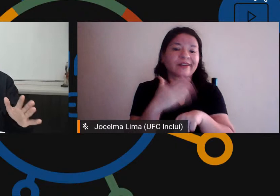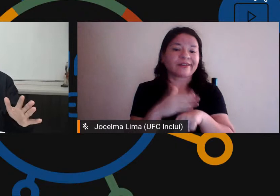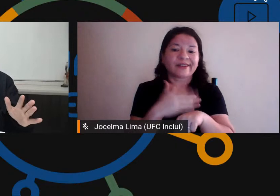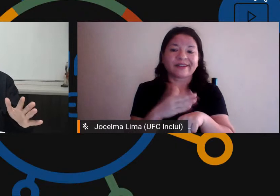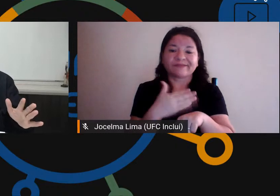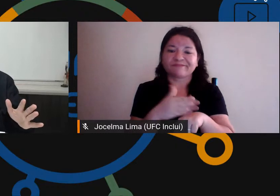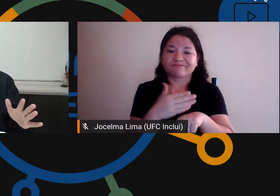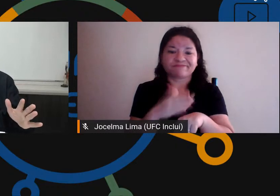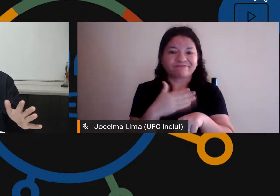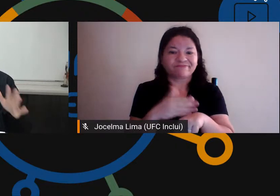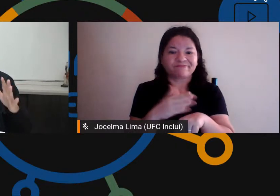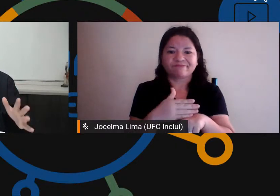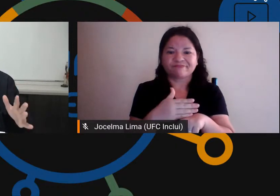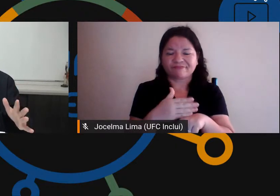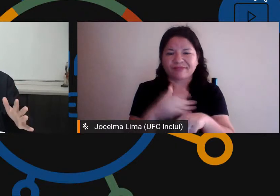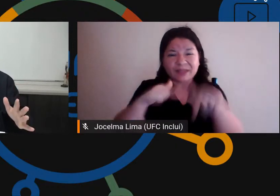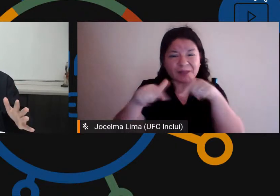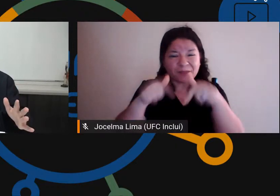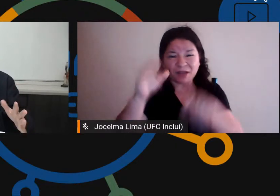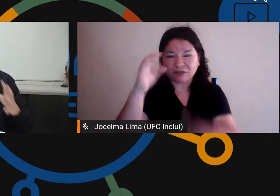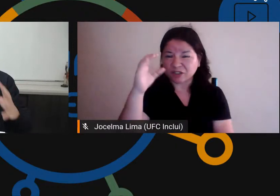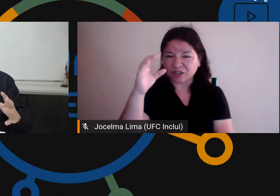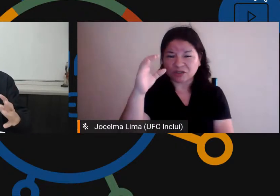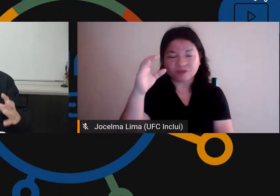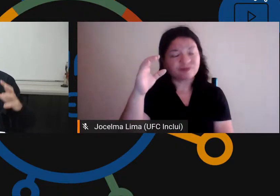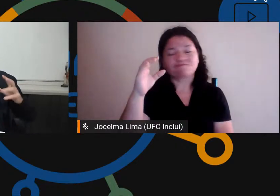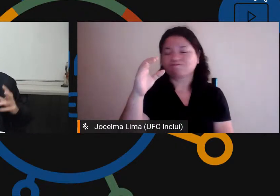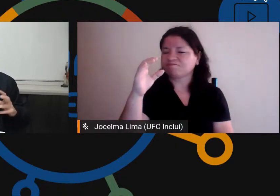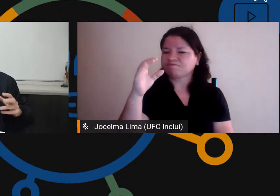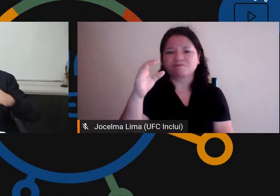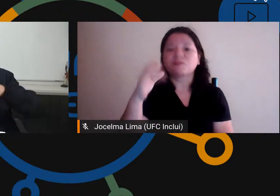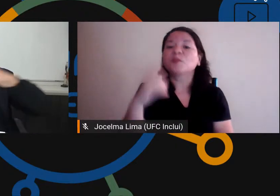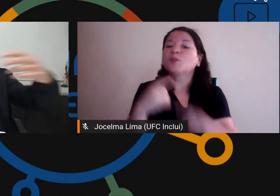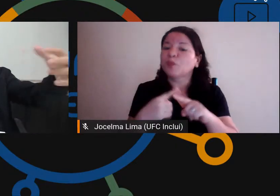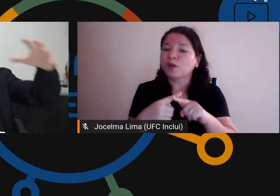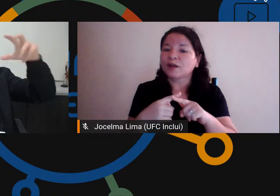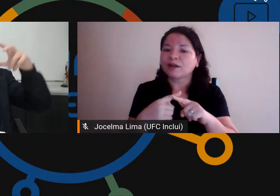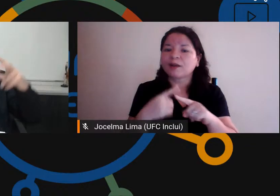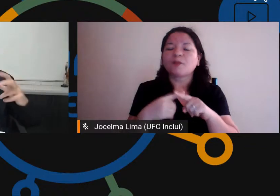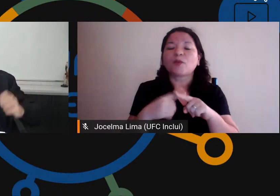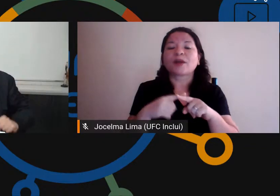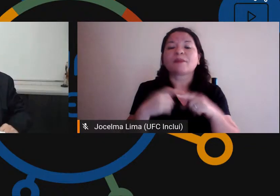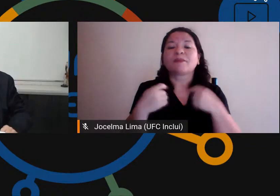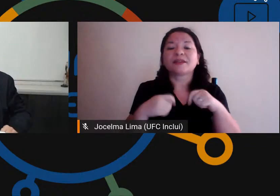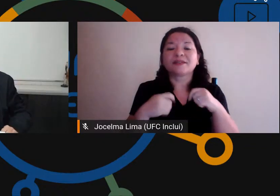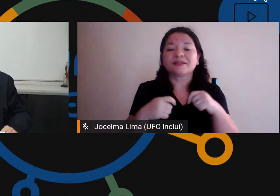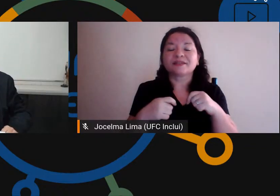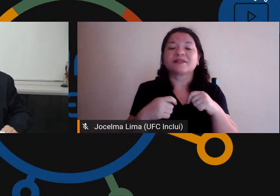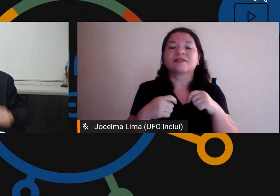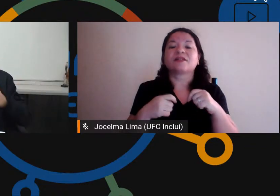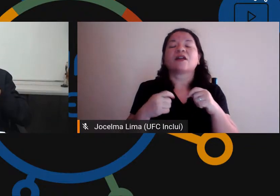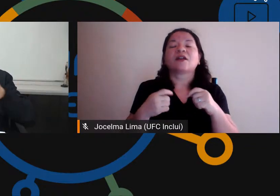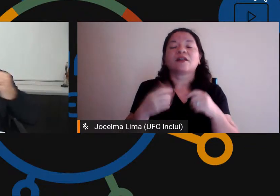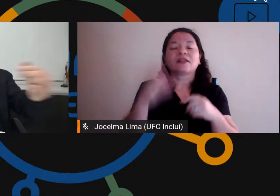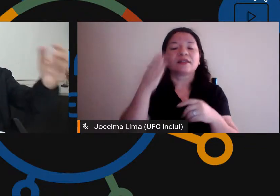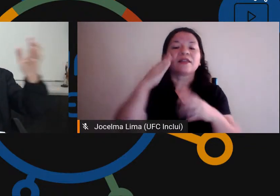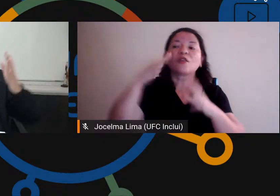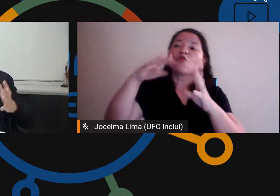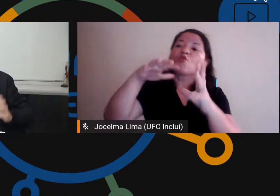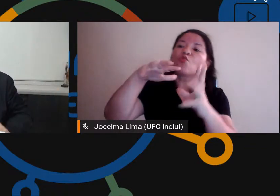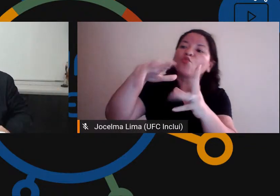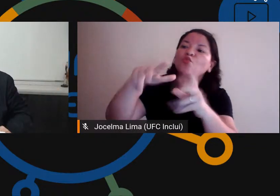treina fazer trabalho científico. Não vai para a revista boa. Por quê? Você tem que olhar o que o mundo está falando sobre aquilo,